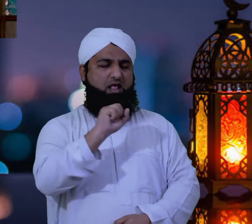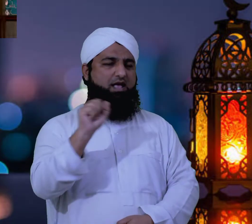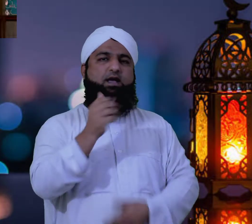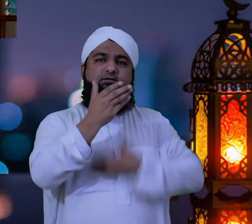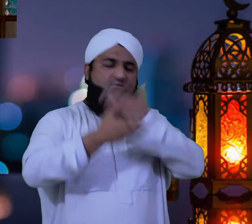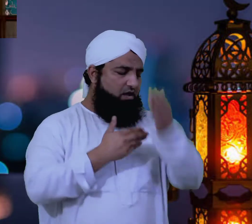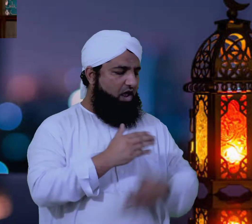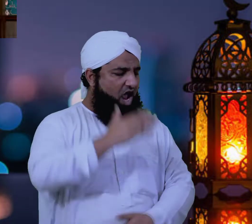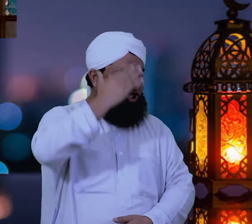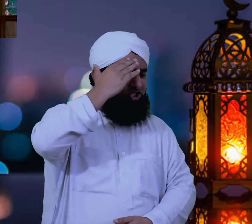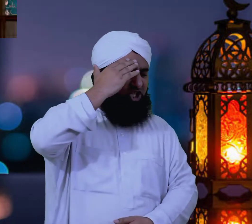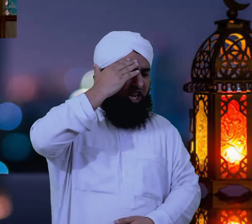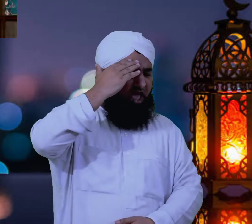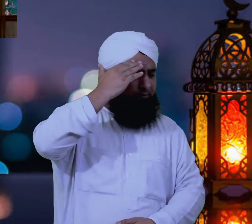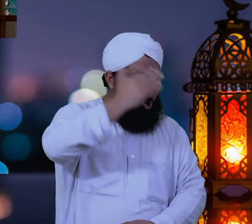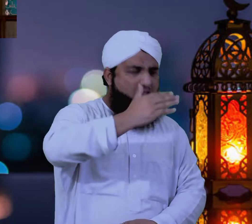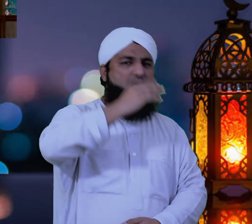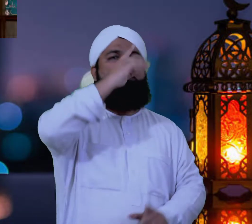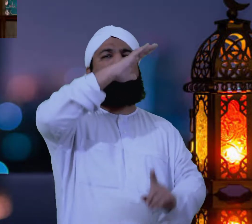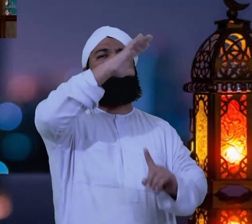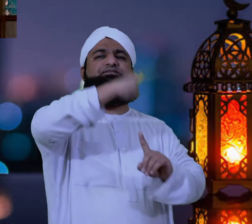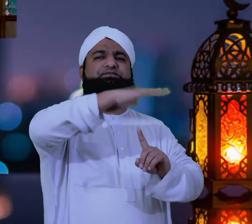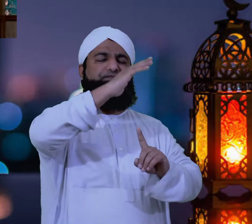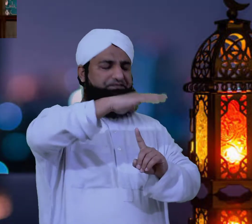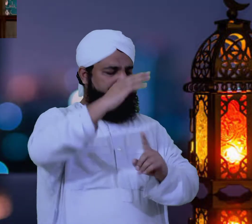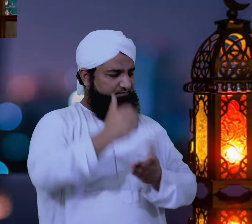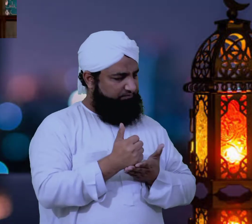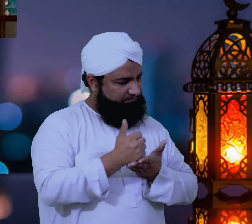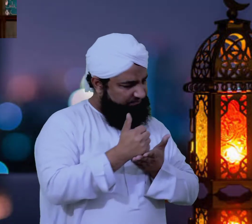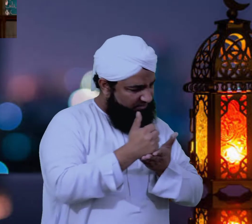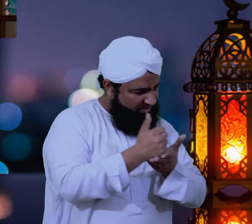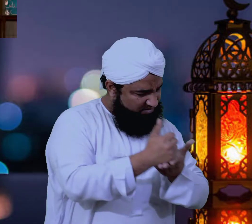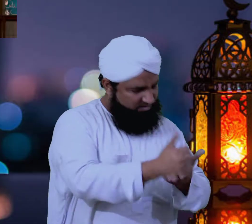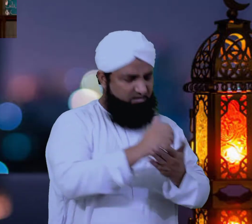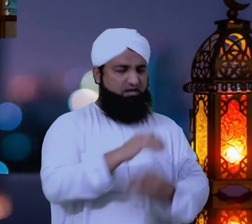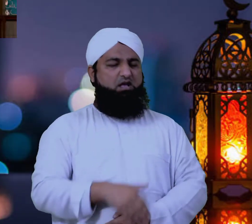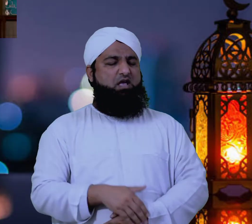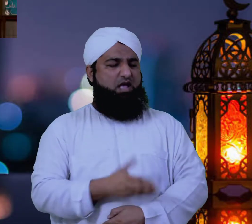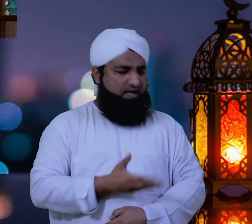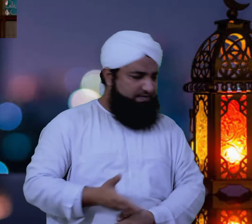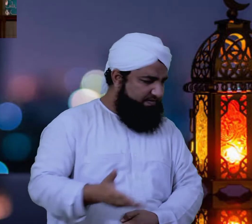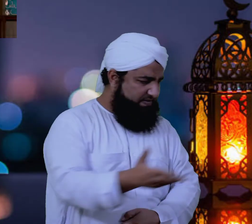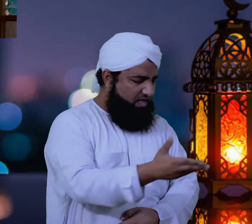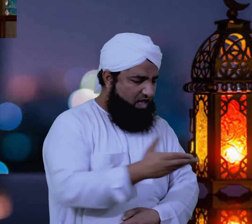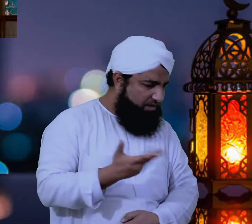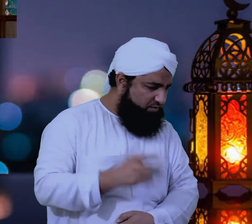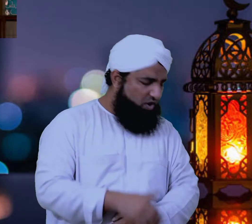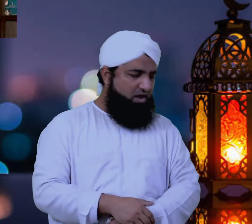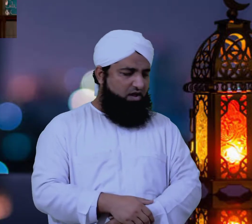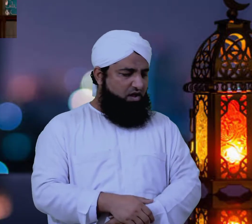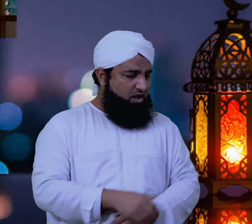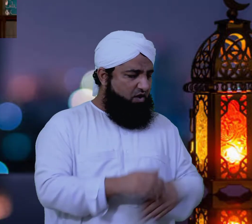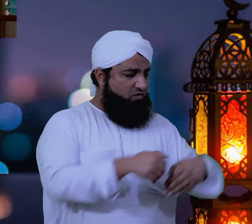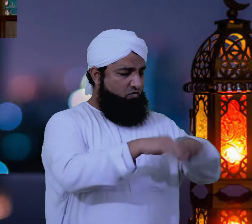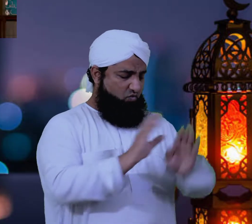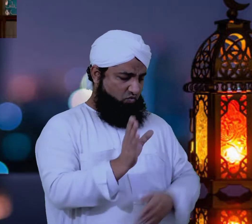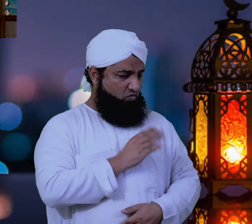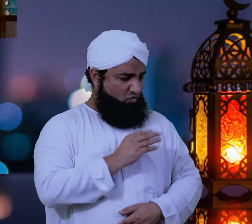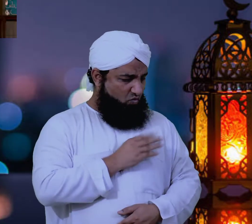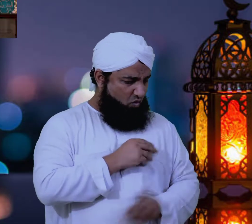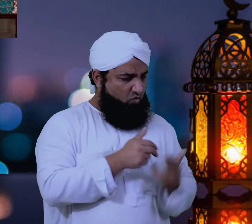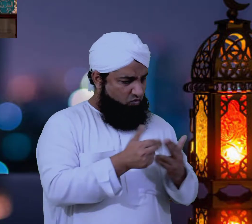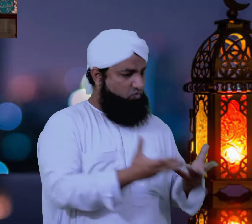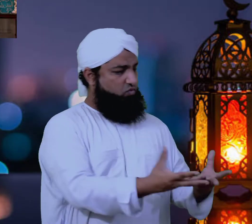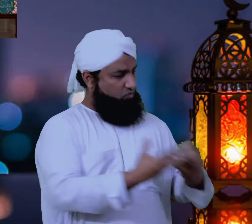القبور ورحمۃ اللہ وبرکاتہ، تم ہم کو اپنی خبریں سناتے ہو یا ہم تم کو اپنی خبریں